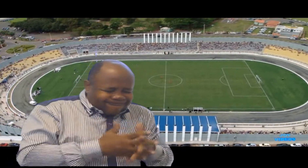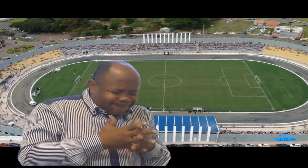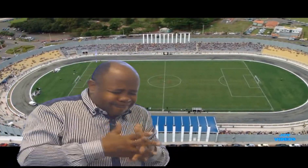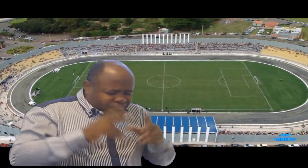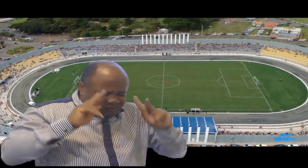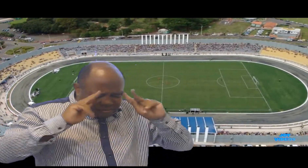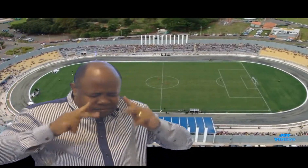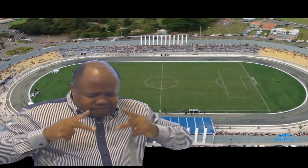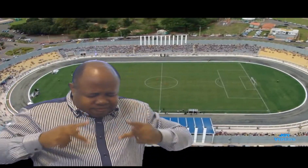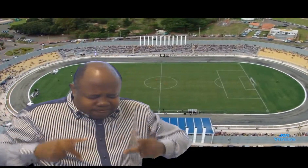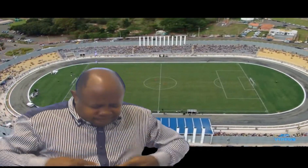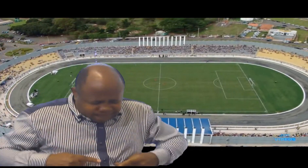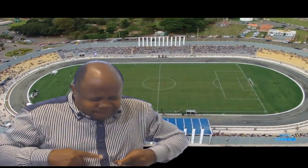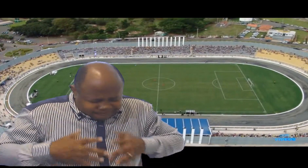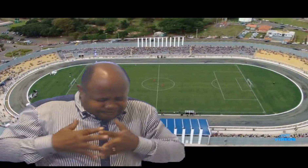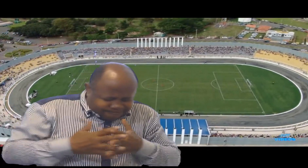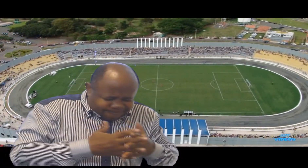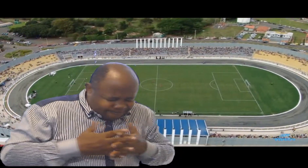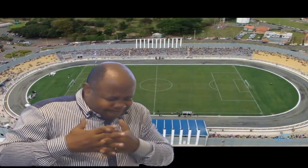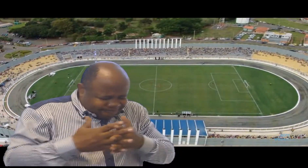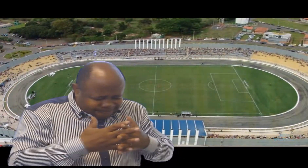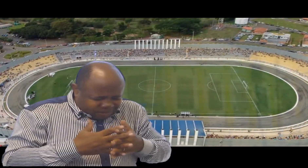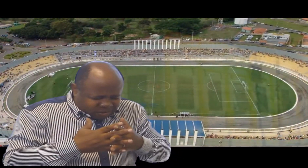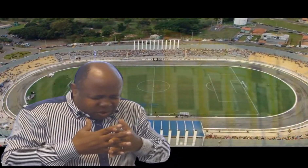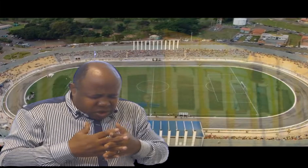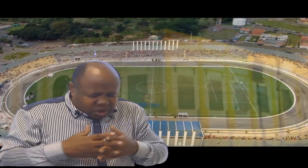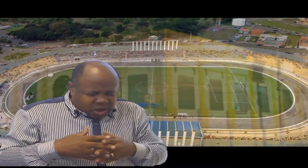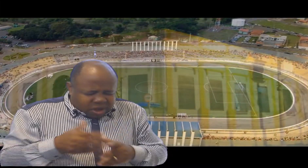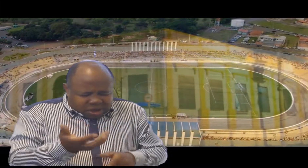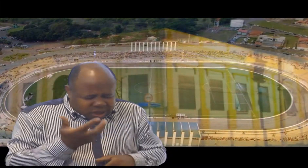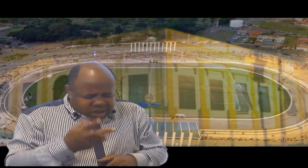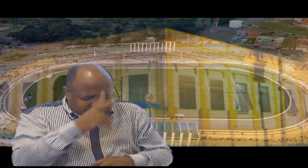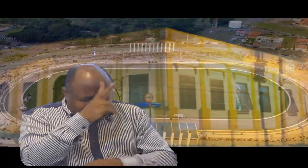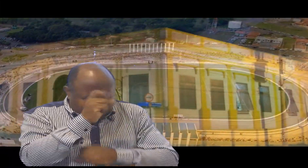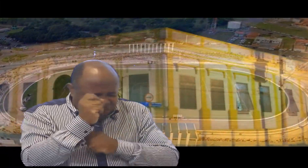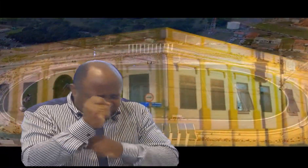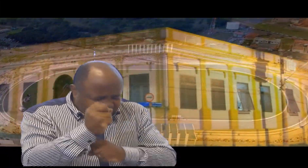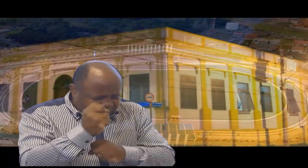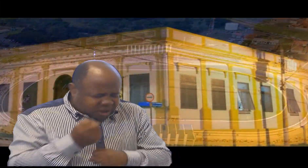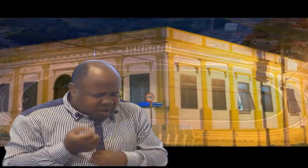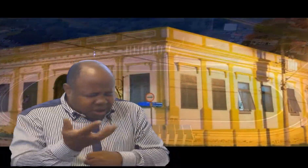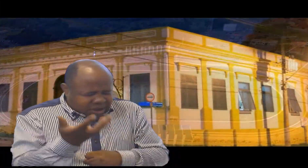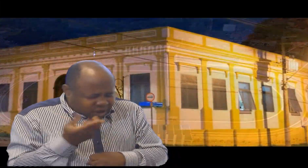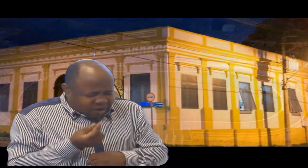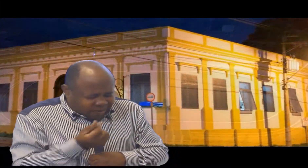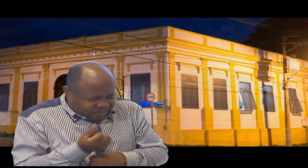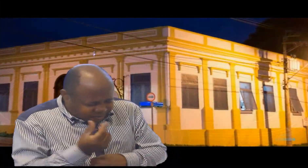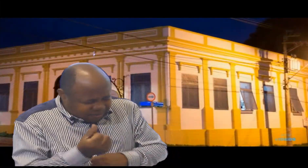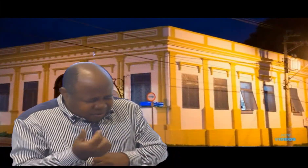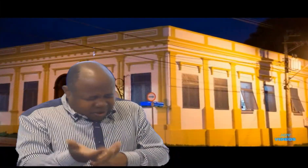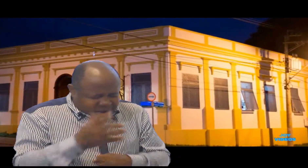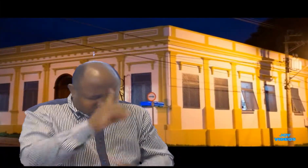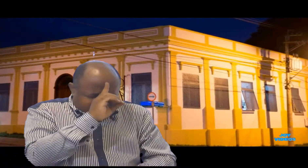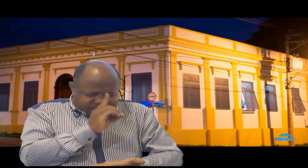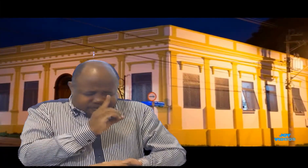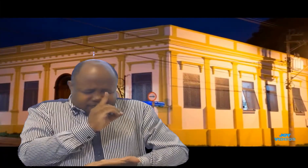complexo. Ainda mais quando se fala de poder, quando se fala, Senhor Deus, de ganância, de autoridade. Quando se fala,